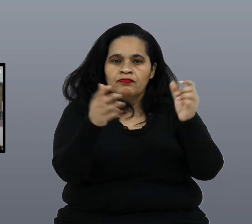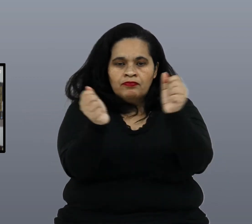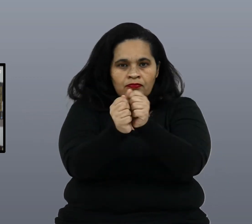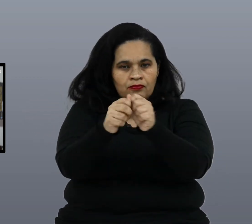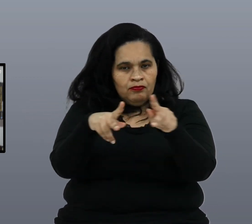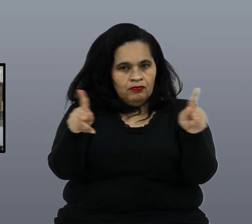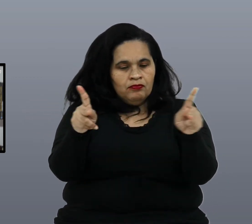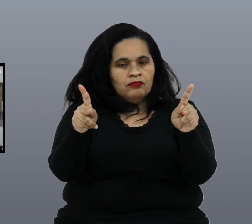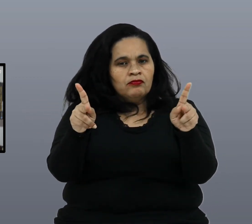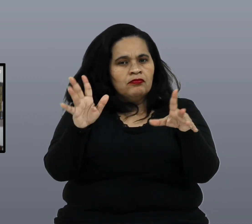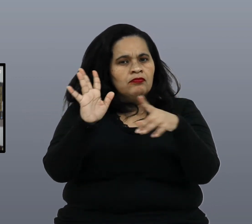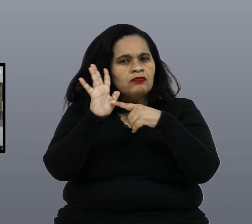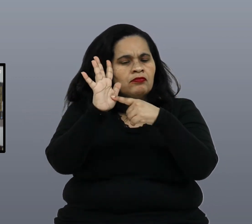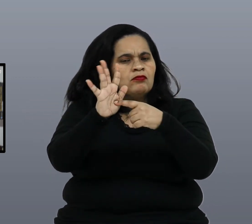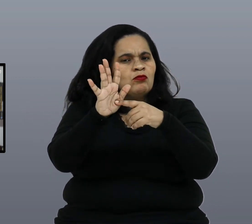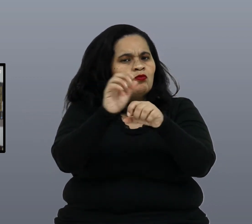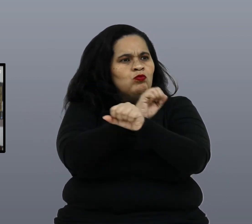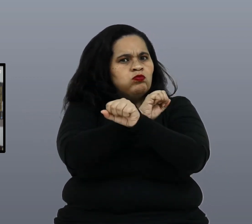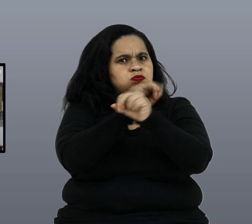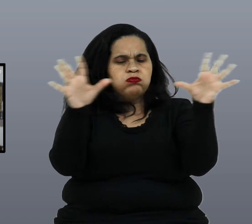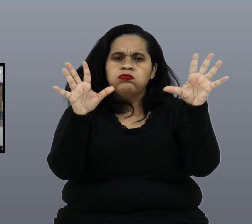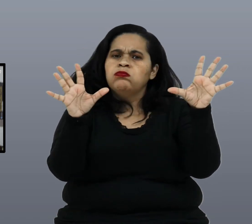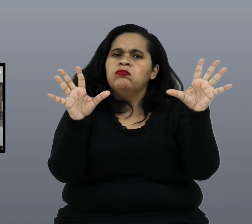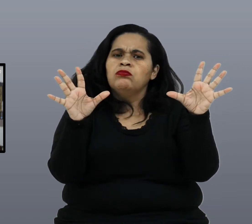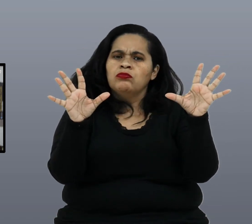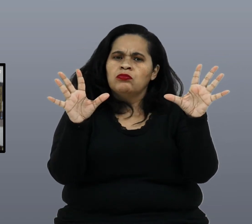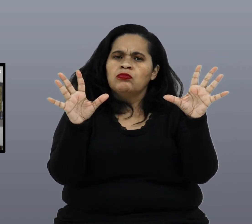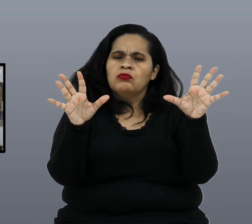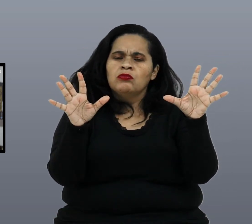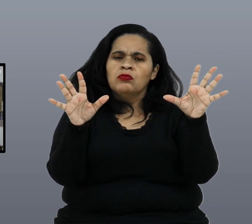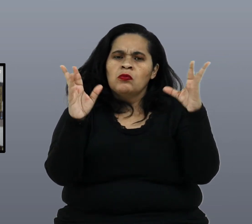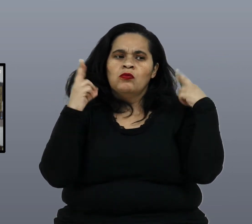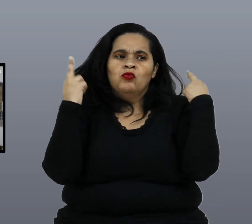Apocalipse trata-se, claro, do